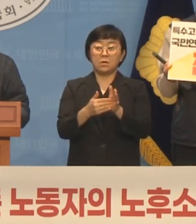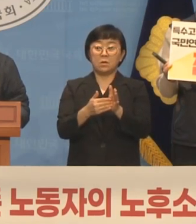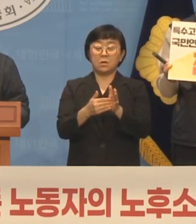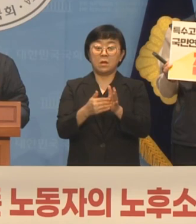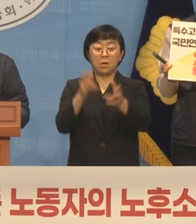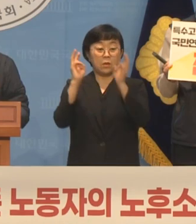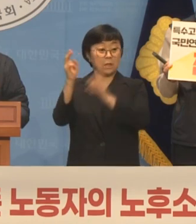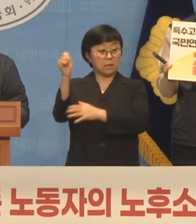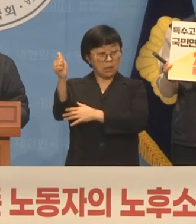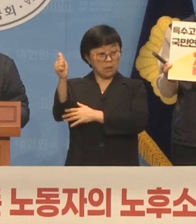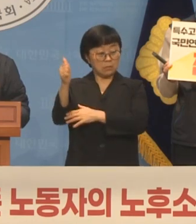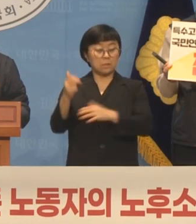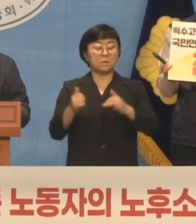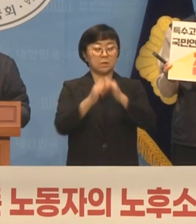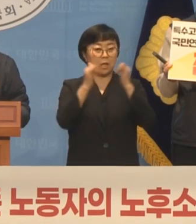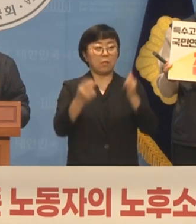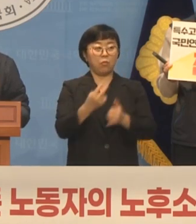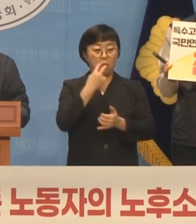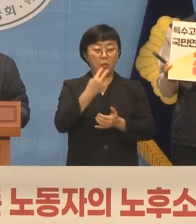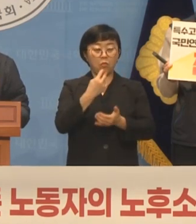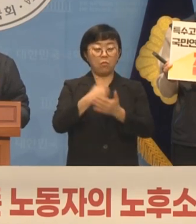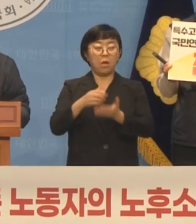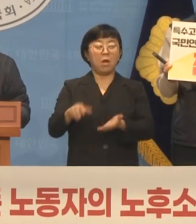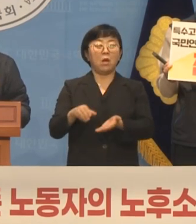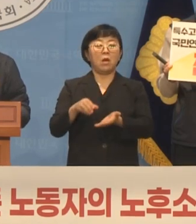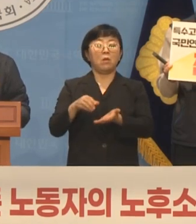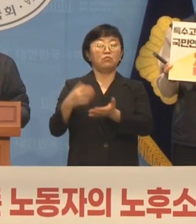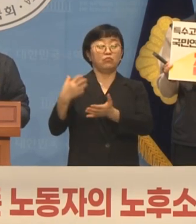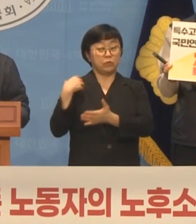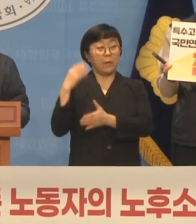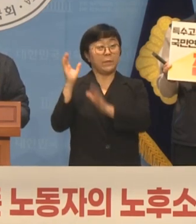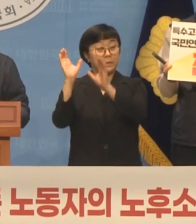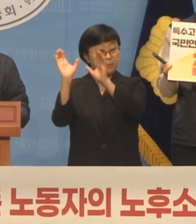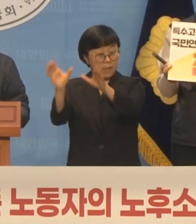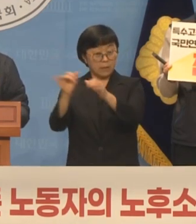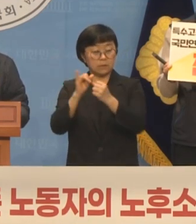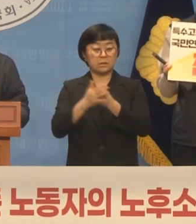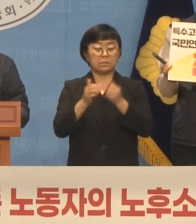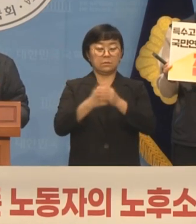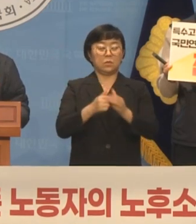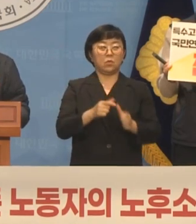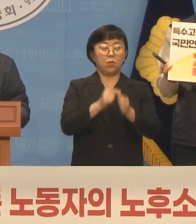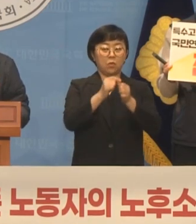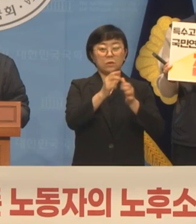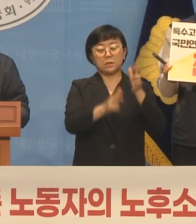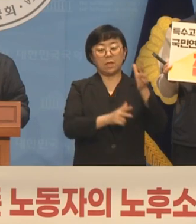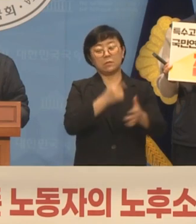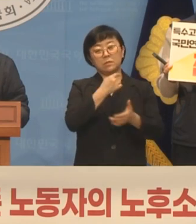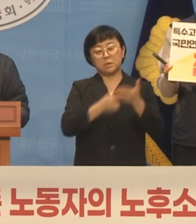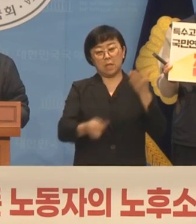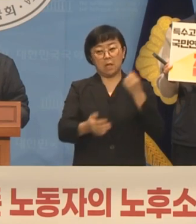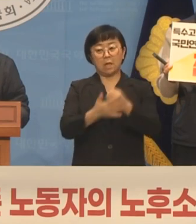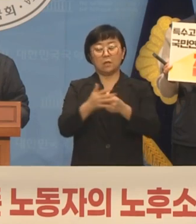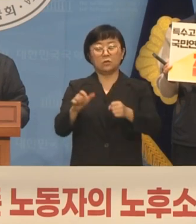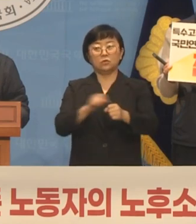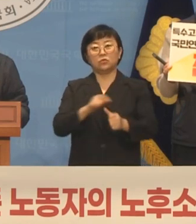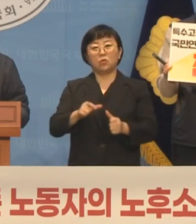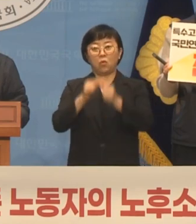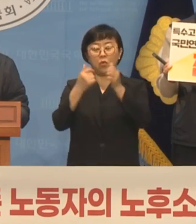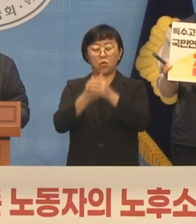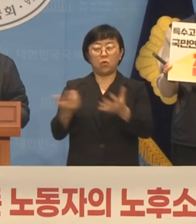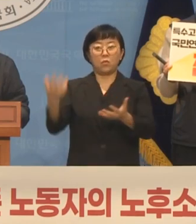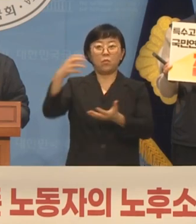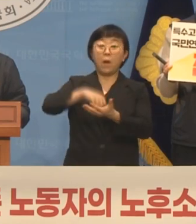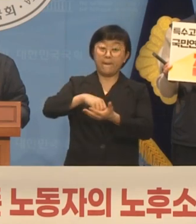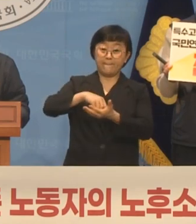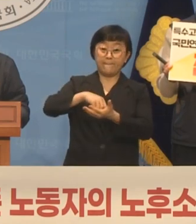인정하고 있고 사용자의 사회보험 부담을 지우고 있습니다. 우리나라 역시 고용산재보험이 먼저 특고 플랫폼 노동자들을